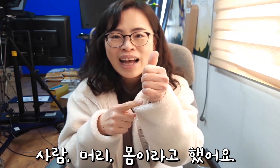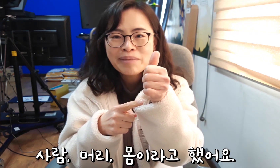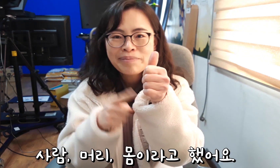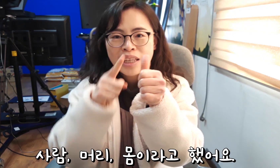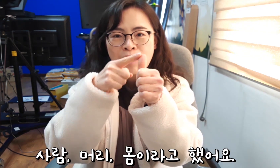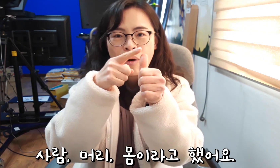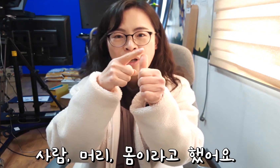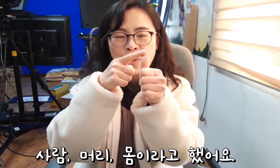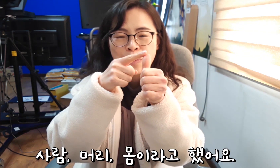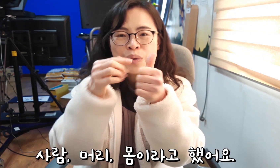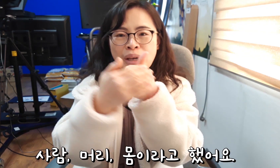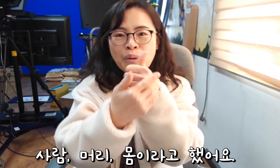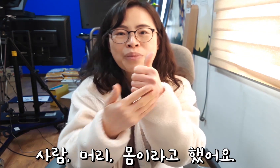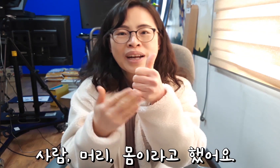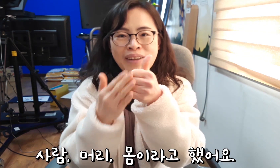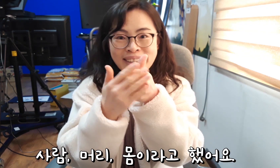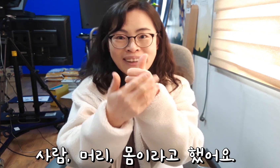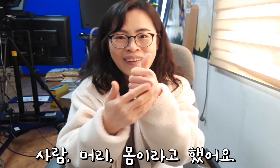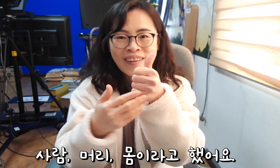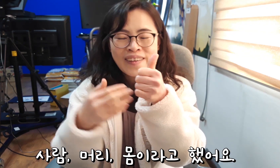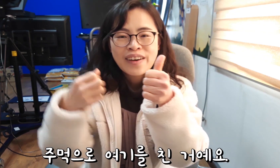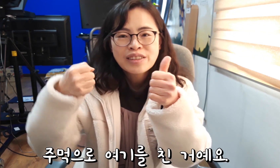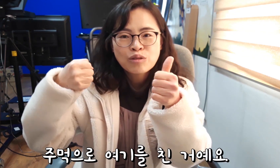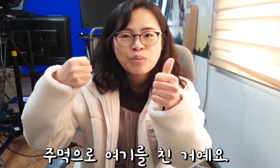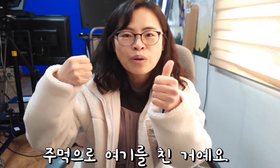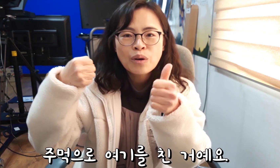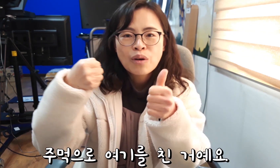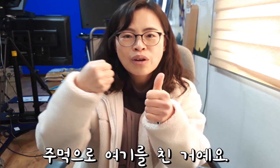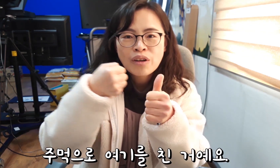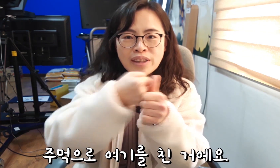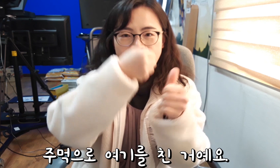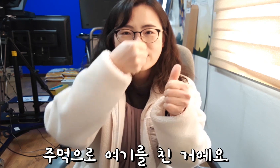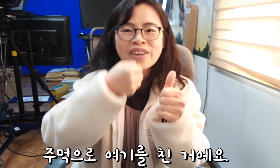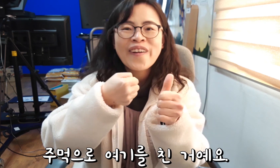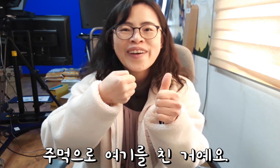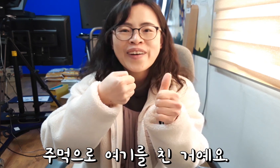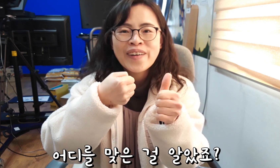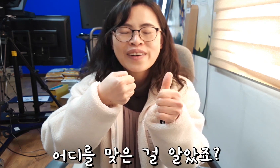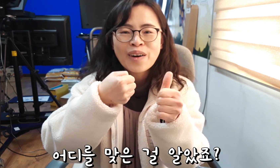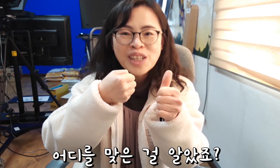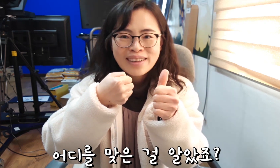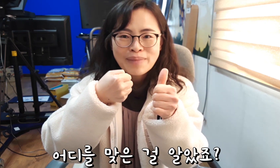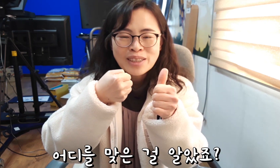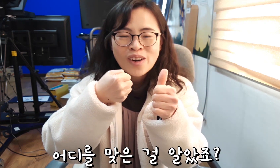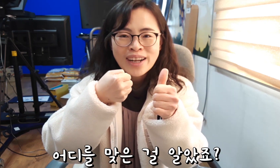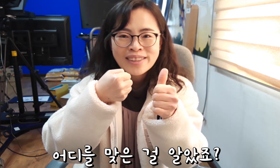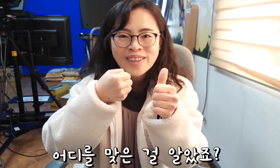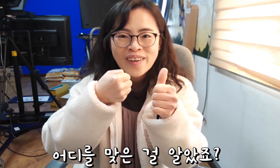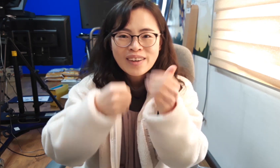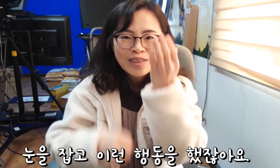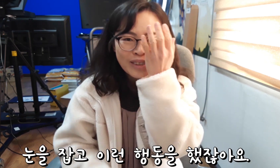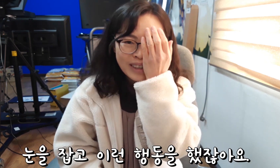사람. 이게 머리고 이게 몸이라고 했어요. 그래서 주먹으로 여기 탁 친 거예요. 어딜 맞은 걸 알았죠? 눈을 잡고